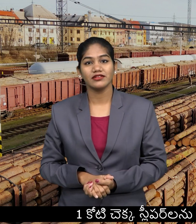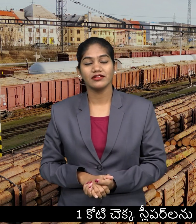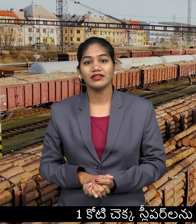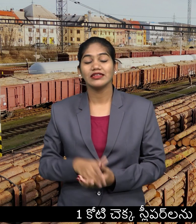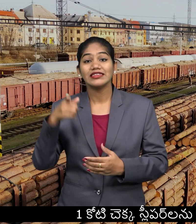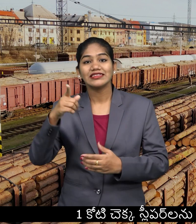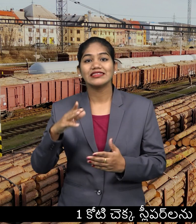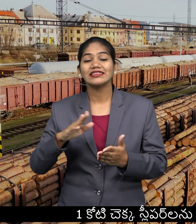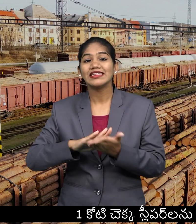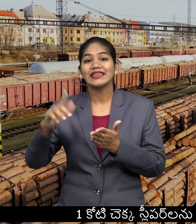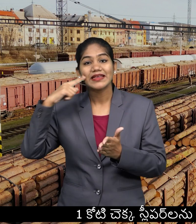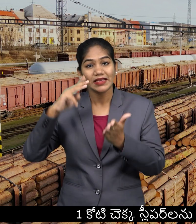కత్తిరించాల్సిన అవసరం ఉంది.